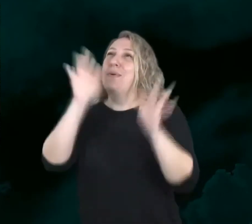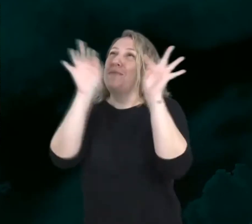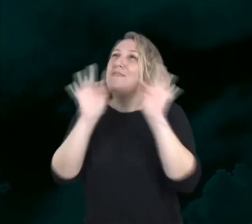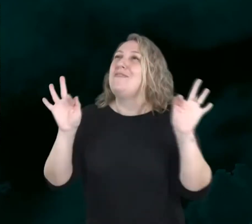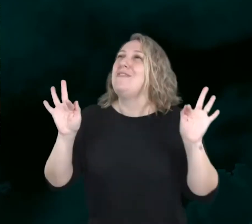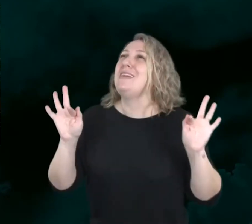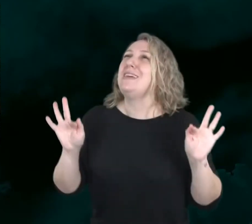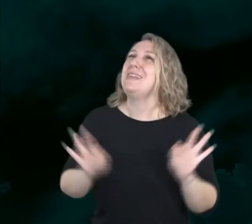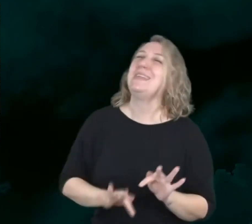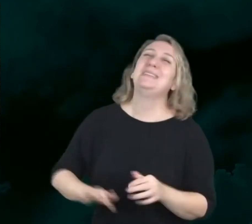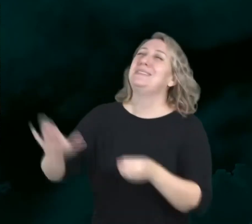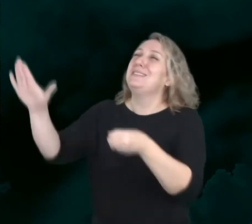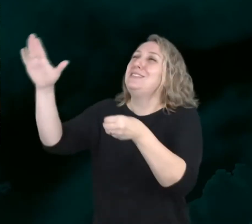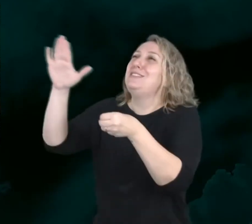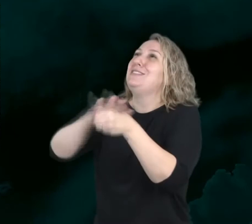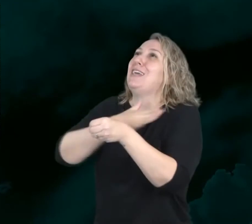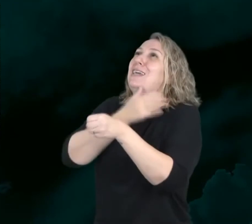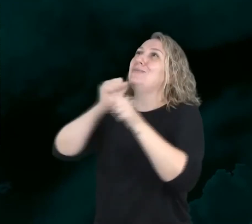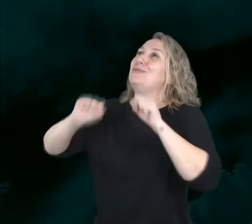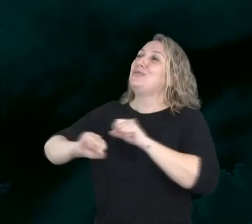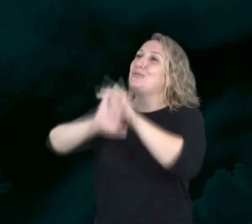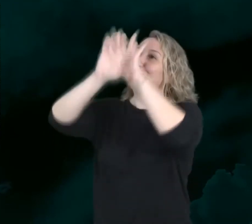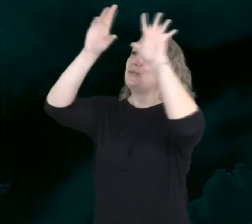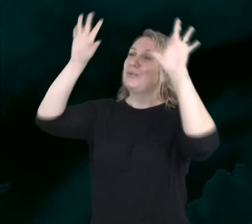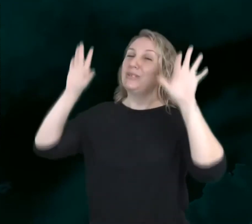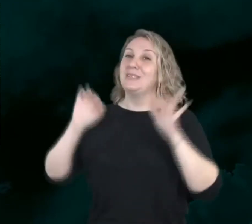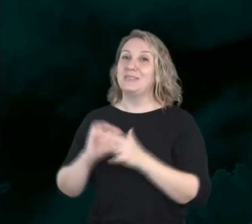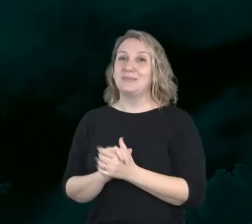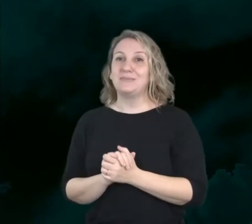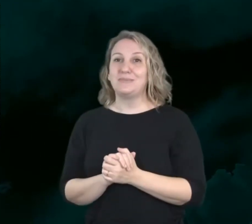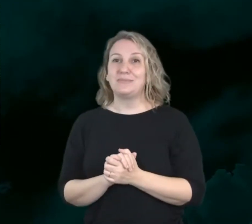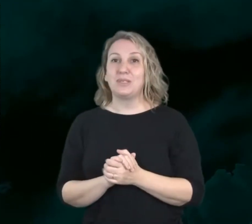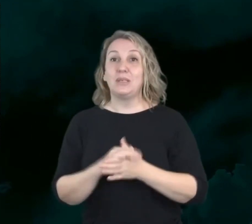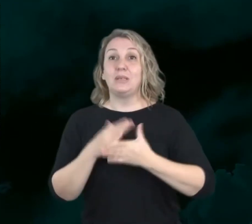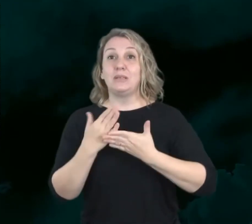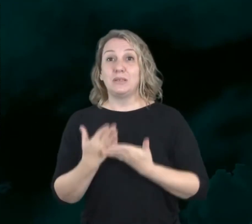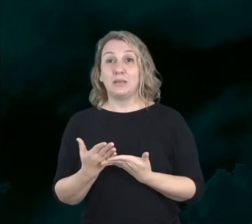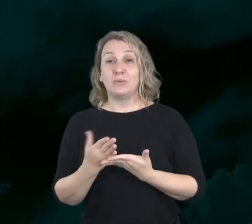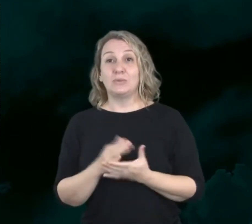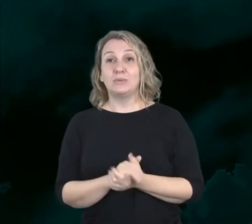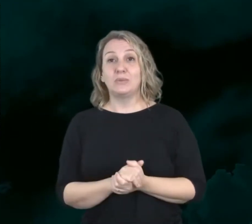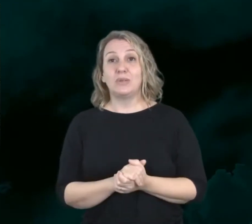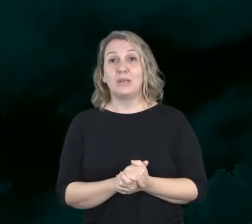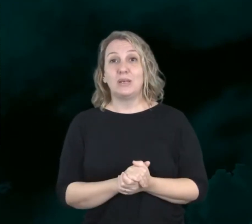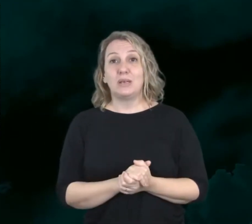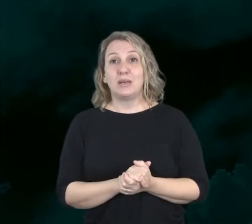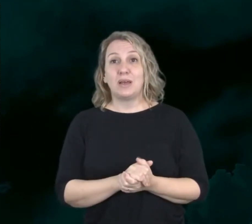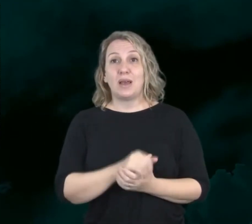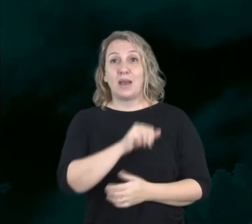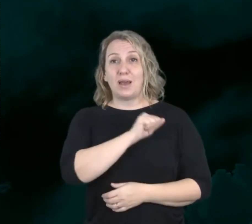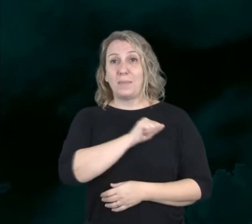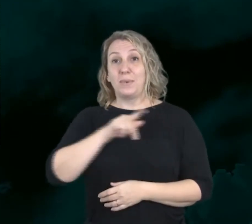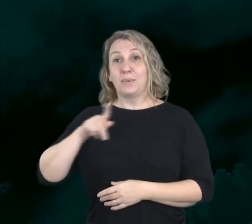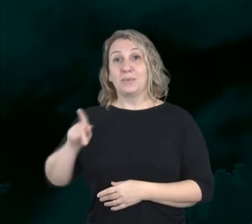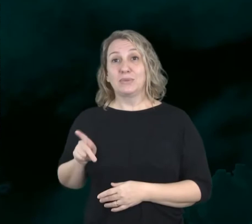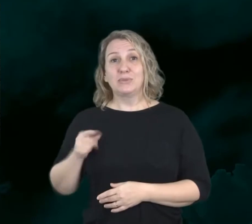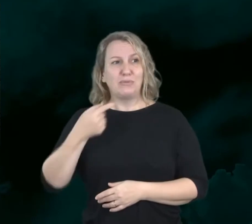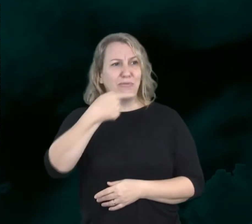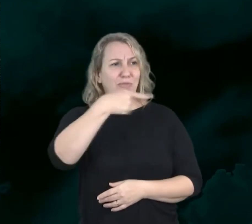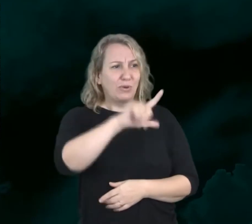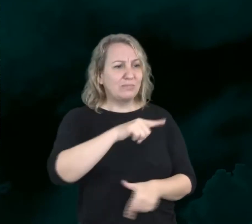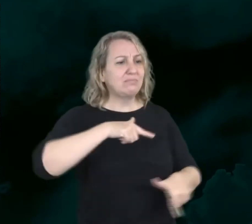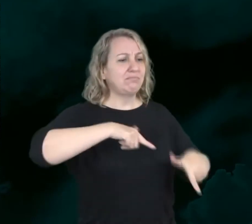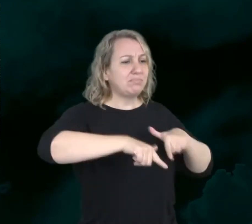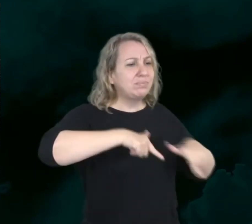e Silas, esses apóstolos, como a Timóteo, eles, né, trabalharam, mesmo enfrentando